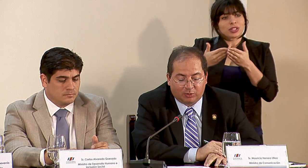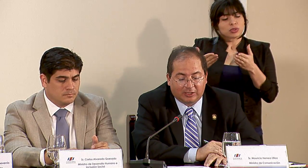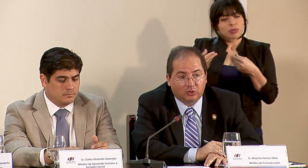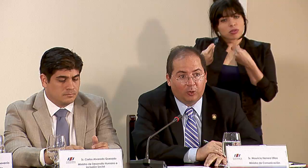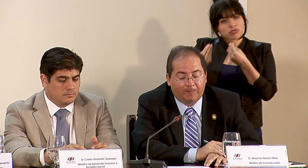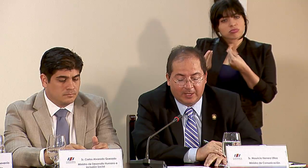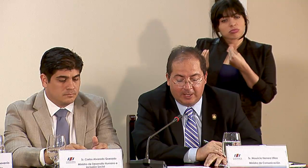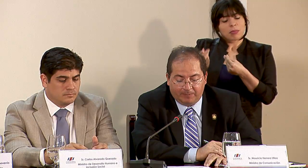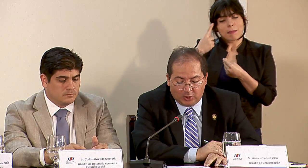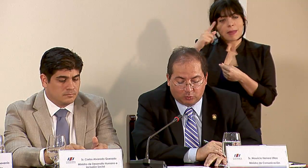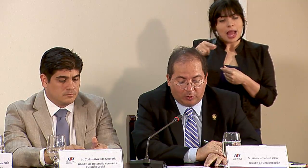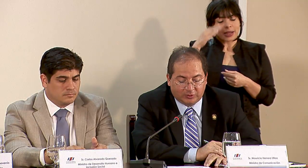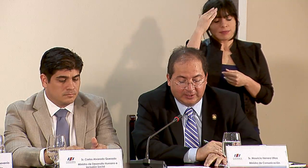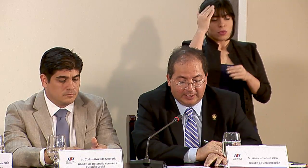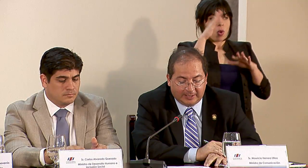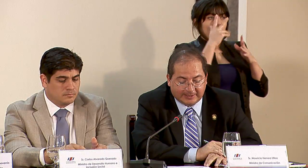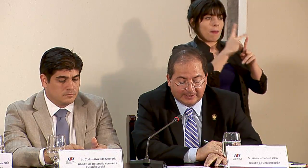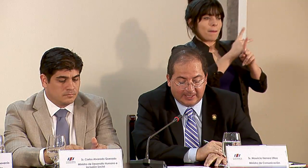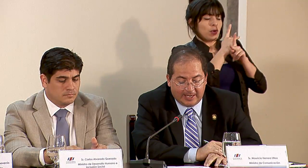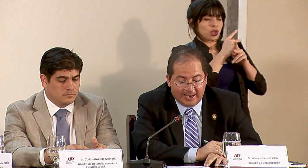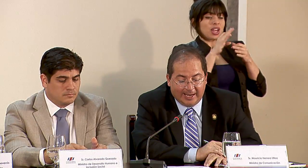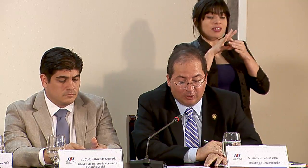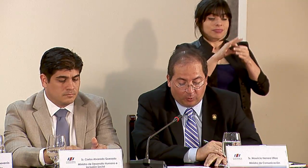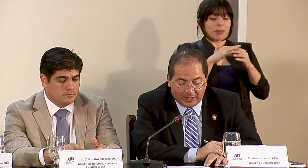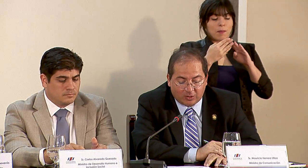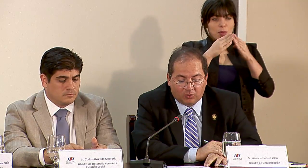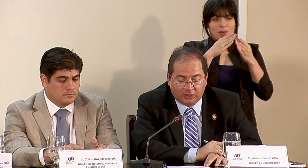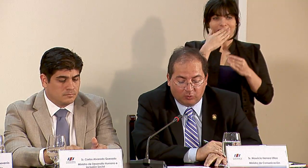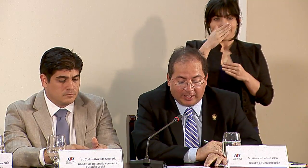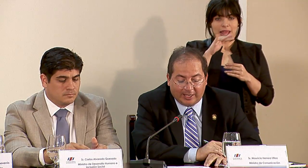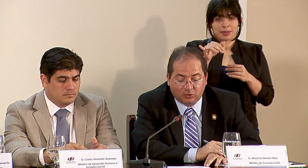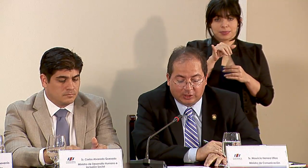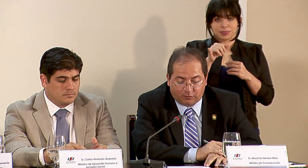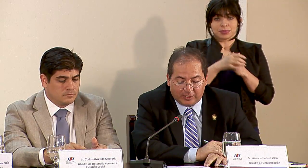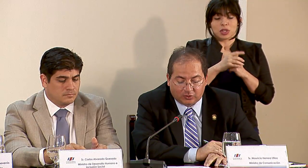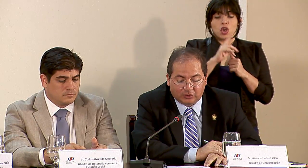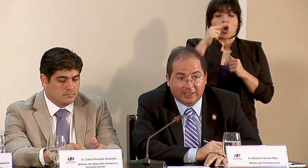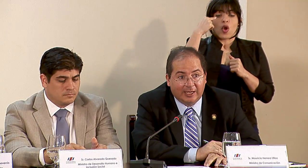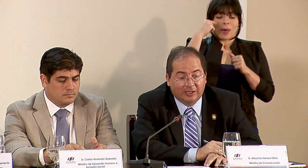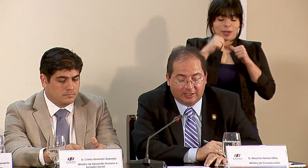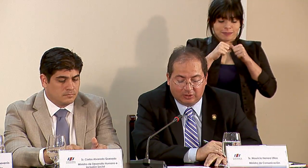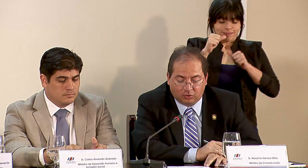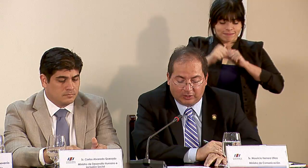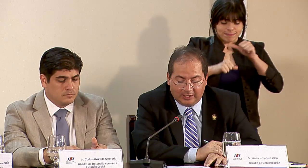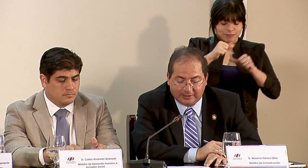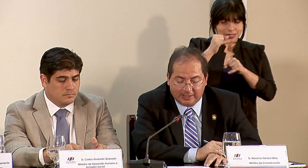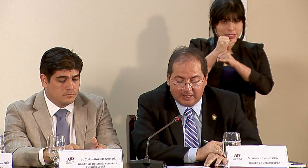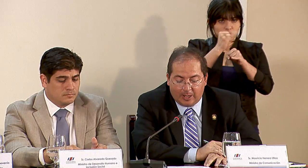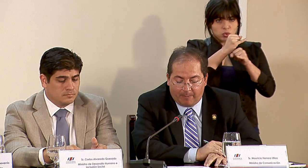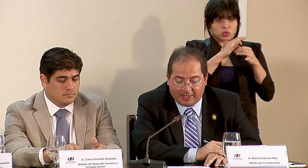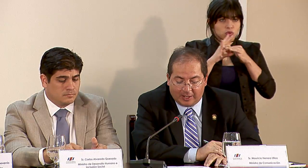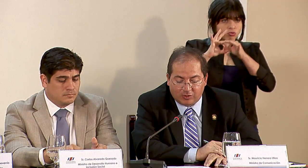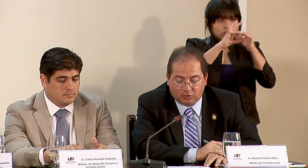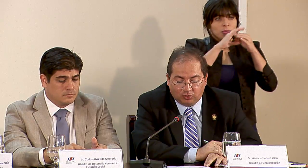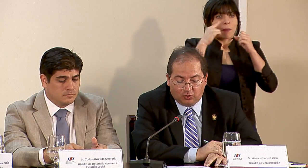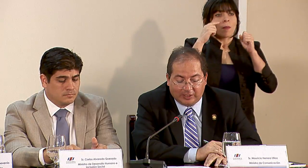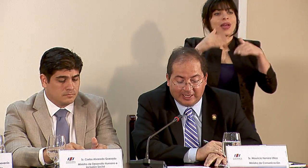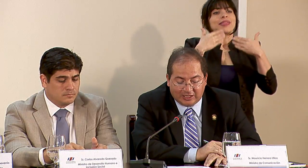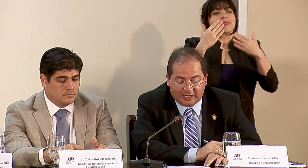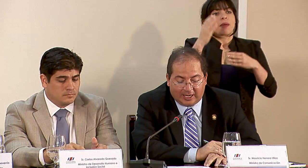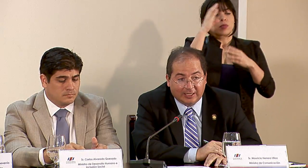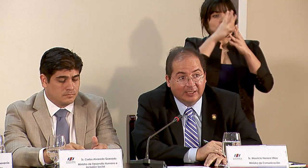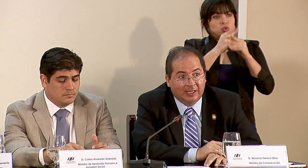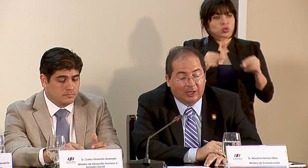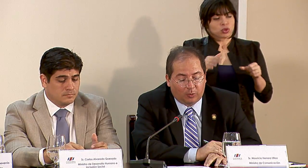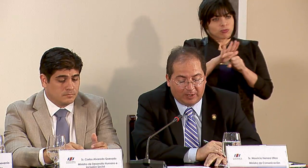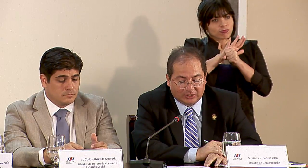internacionales de protección de los pueblos indígenas. El Gobierno continuará en sus esfuerzos interinstitucionales para dar una solución